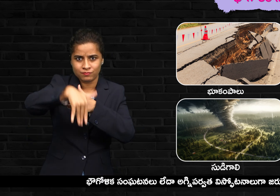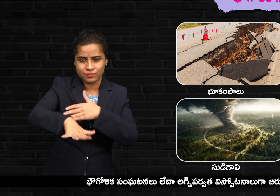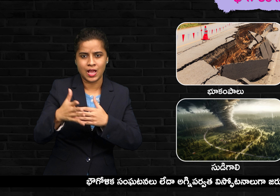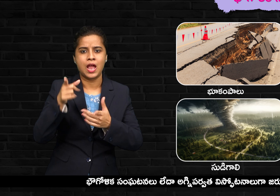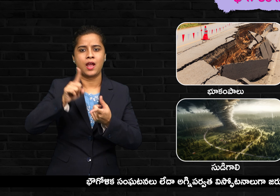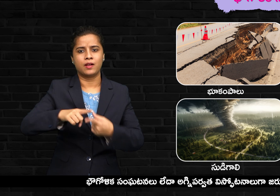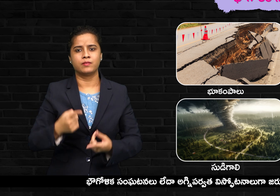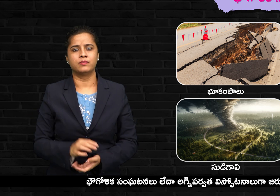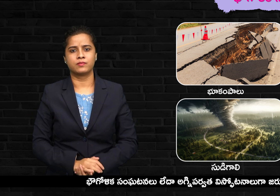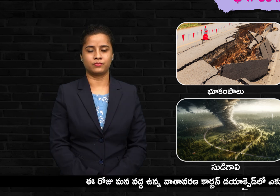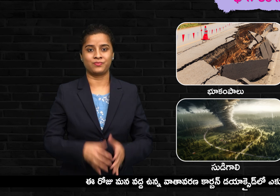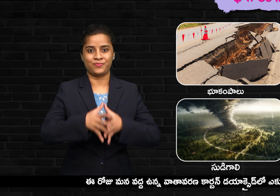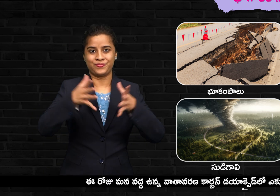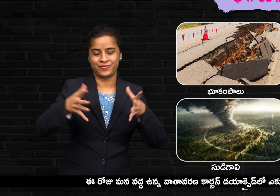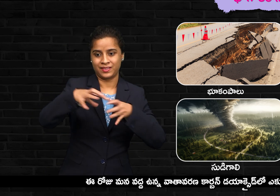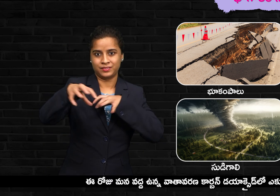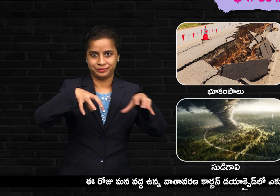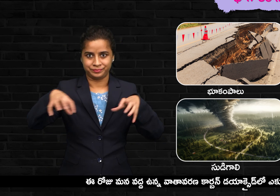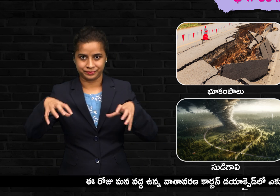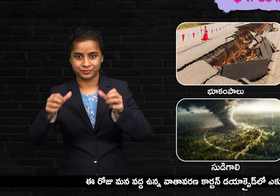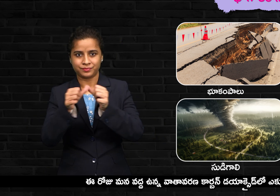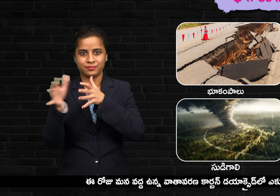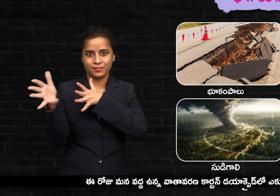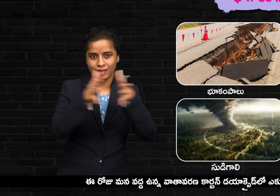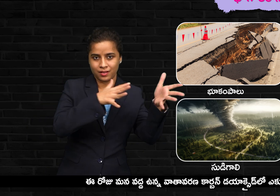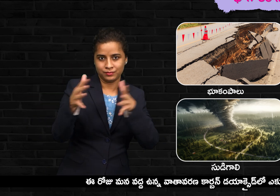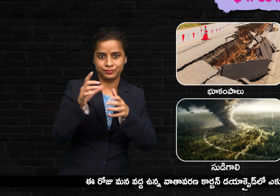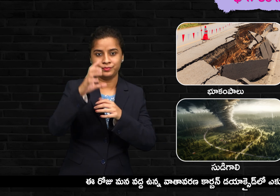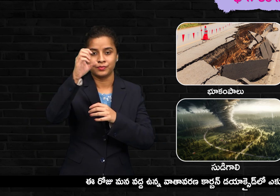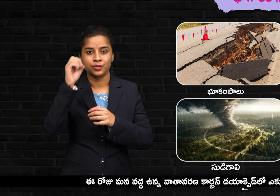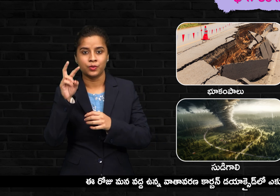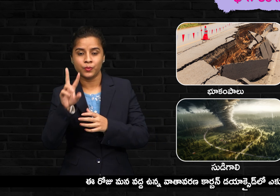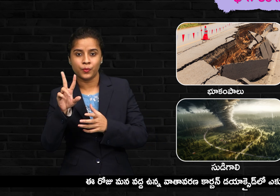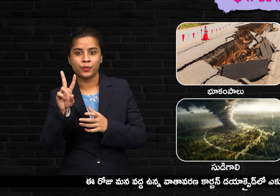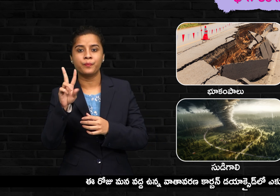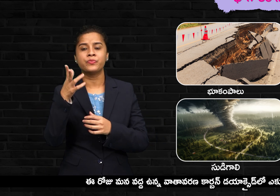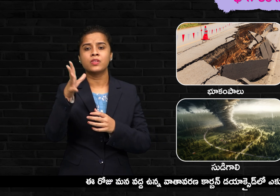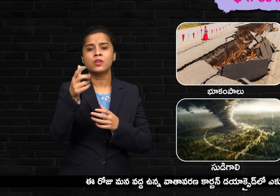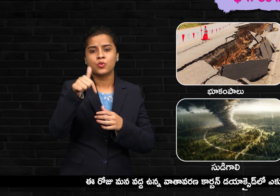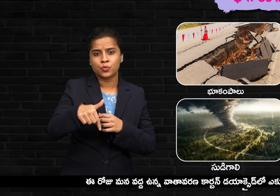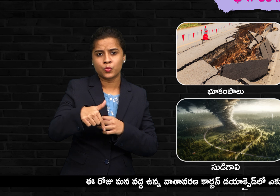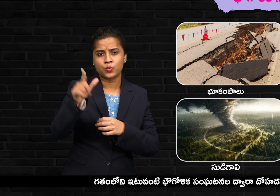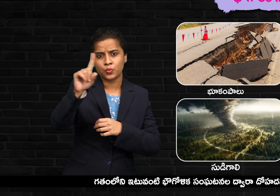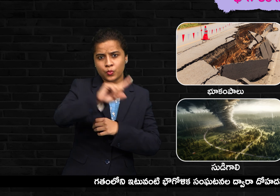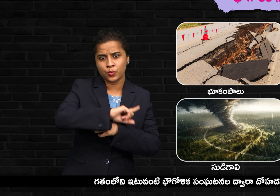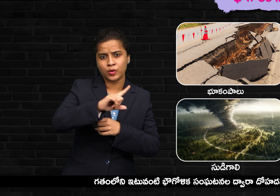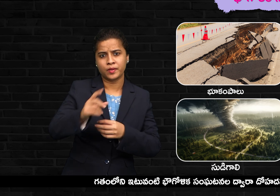జరుగుతాయి. ఈరోజు మన వద్ద ఉన్న వాతావరణ కార్బన్ డయాక్సైడ్లో ఎక్కువ భాగం గతంలోని